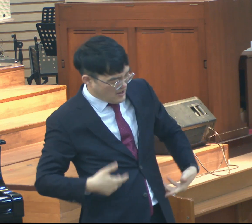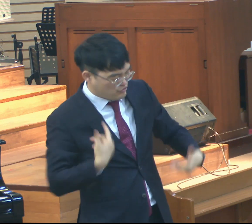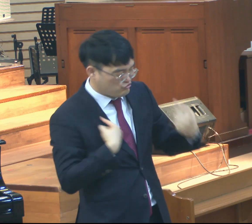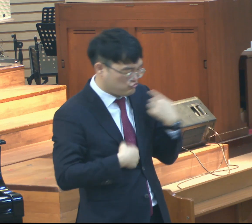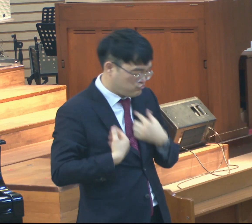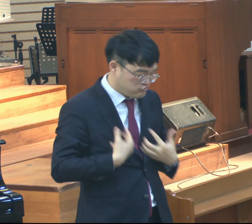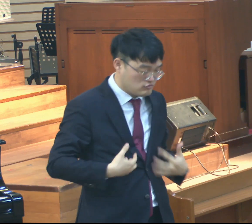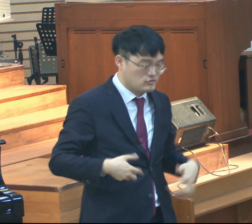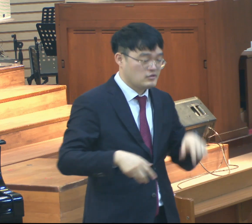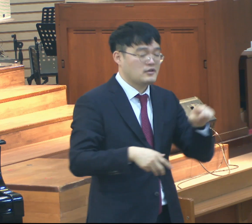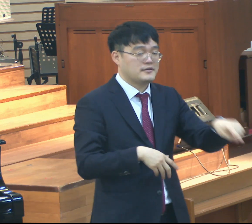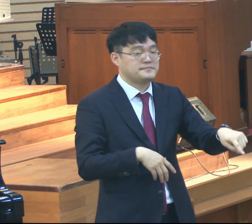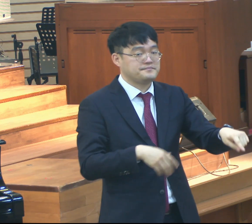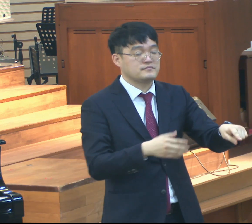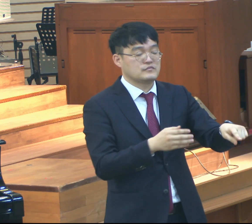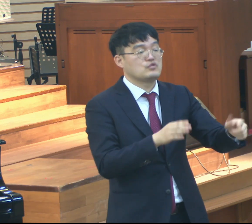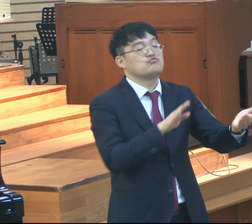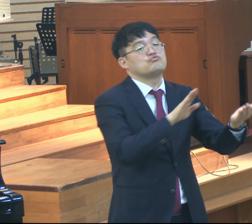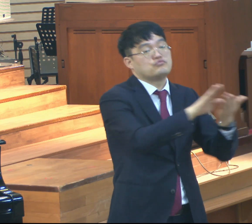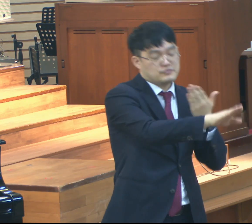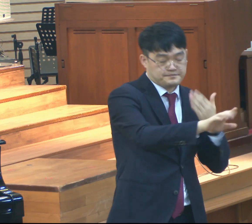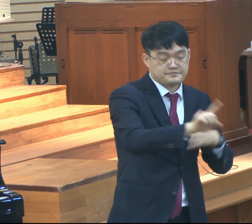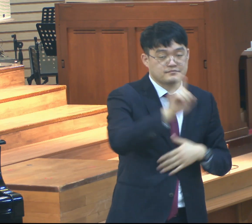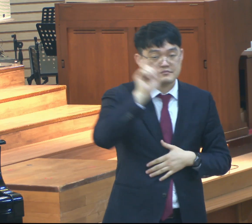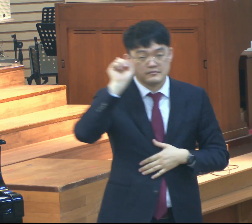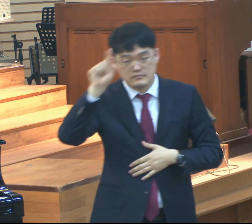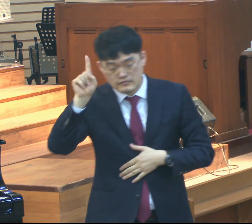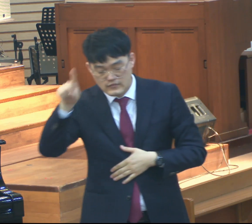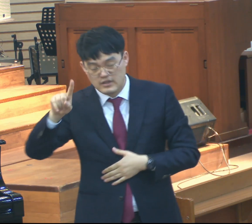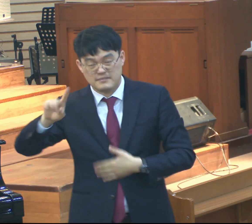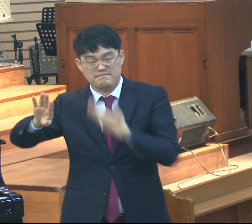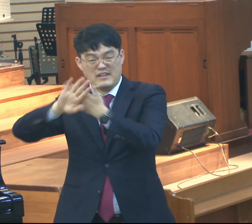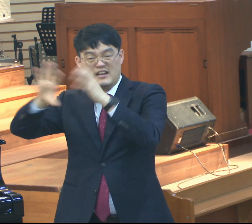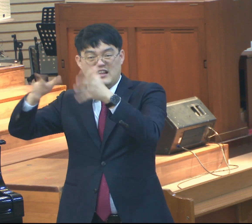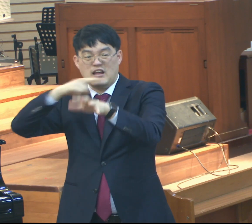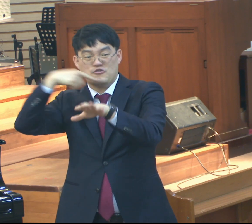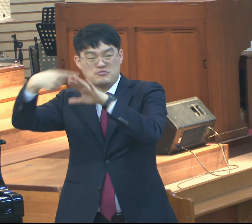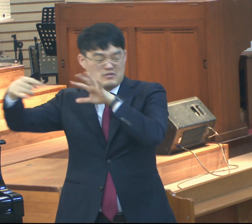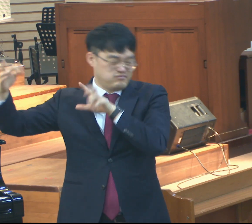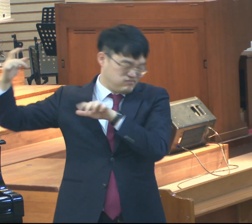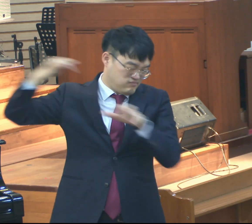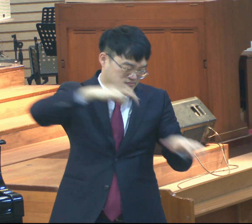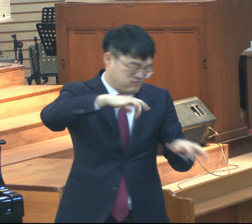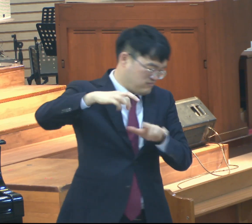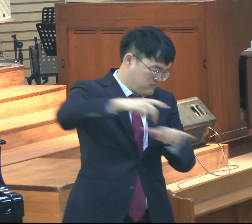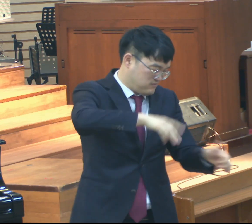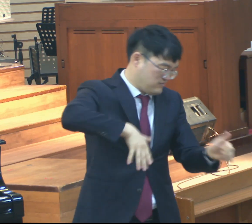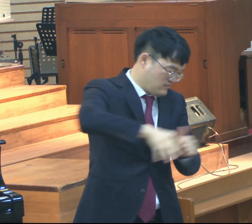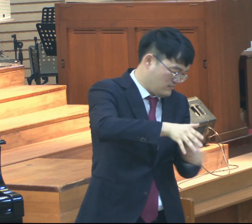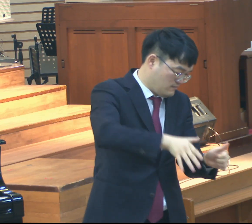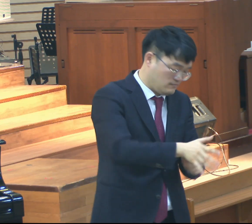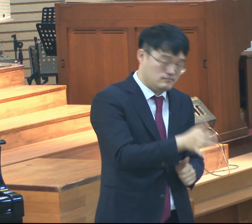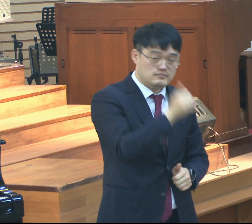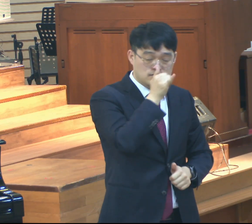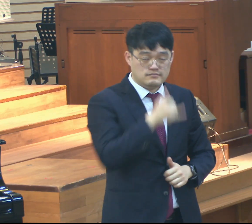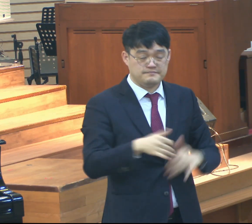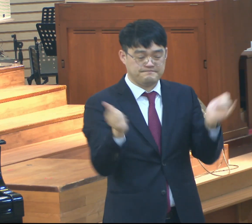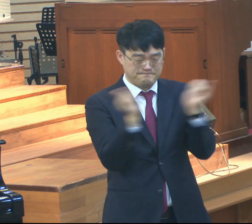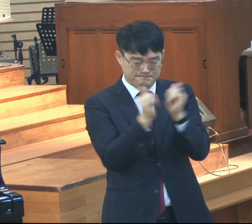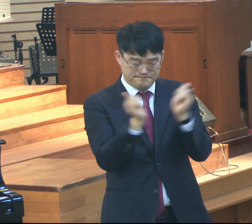야만족의 이민족의 공격은 계속되었습니다. 전투에서 필리푸스가 죽고